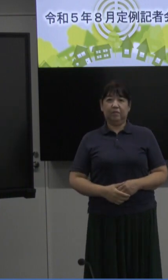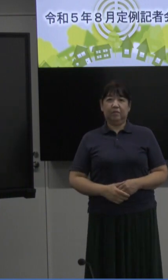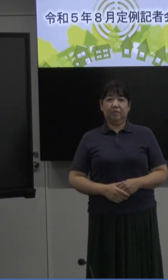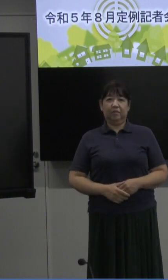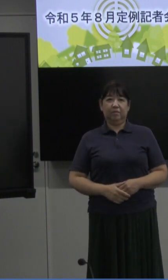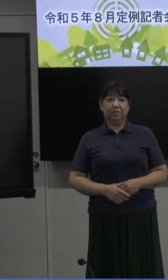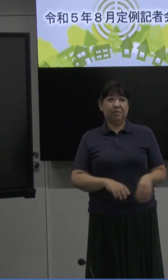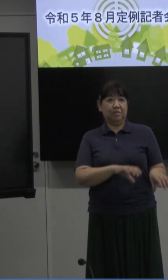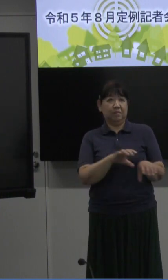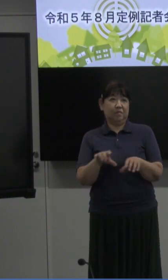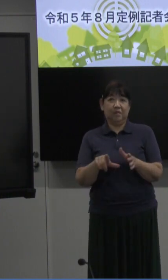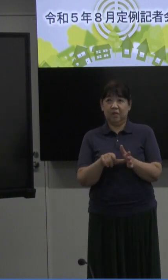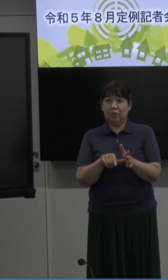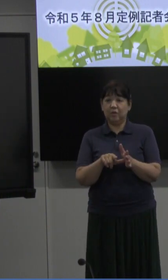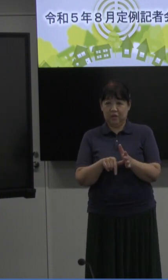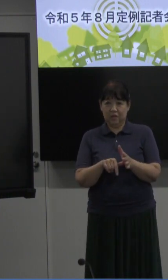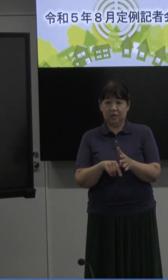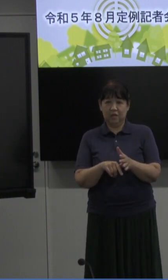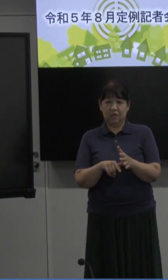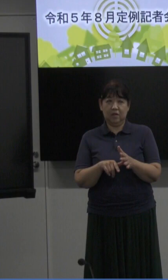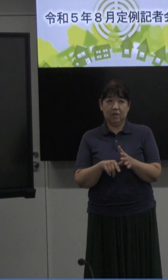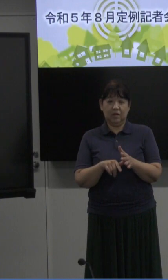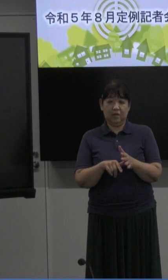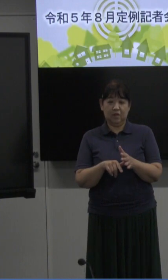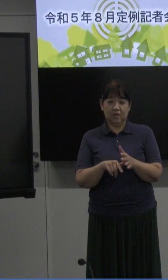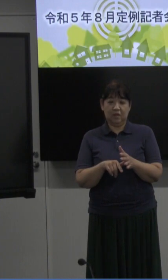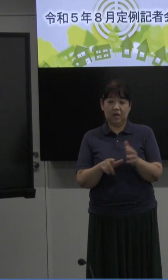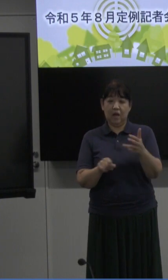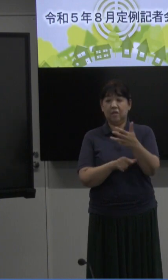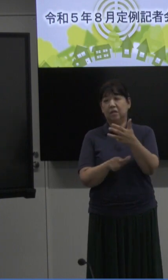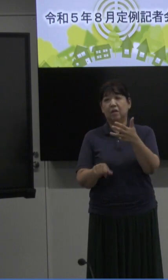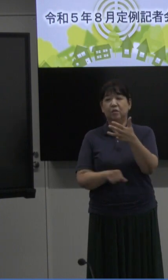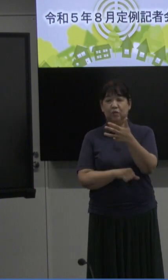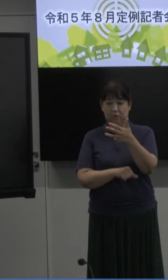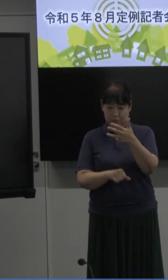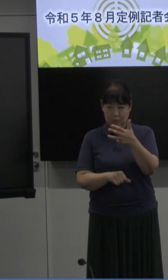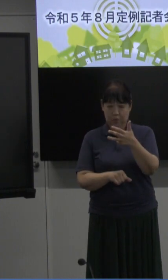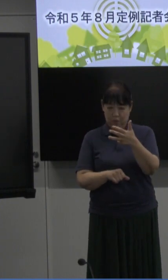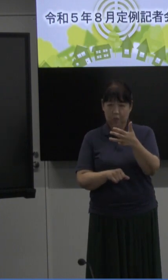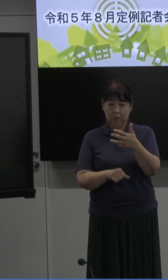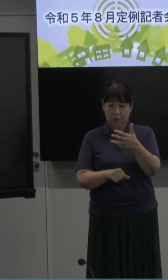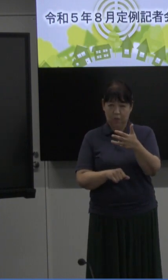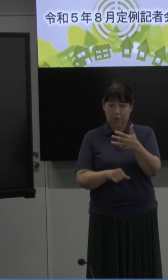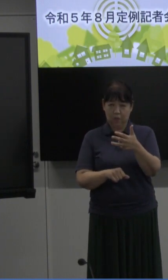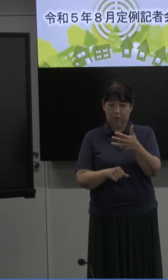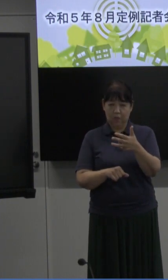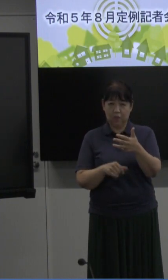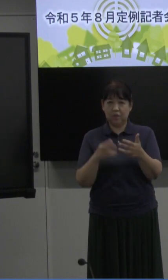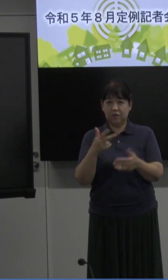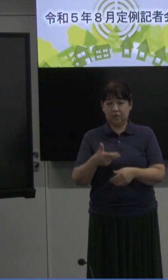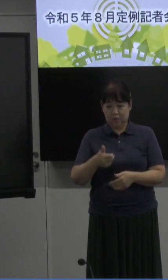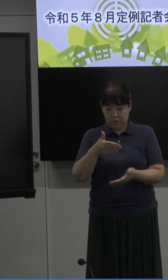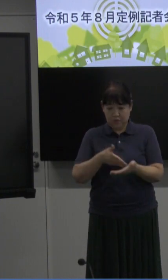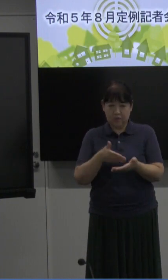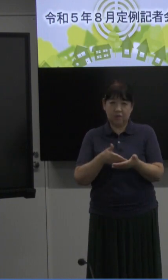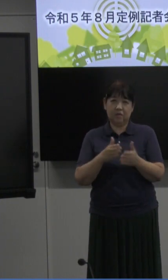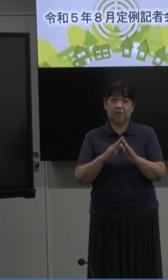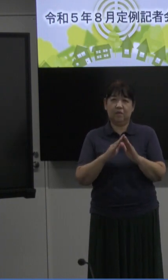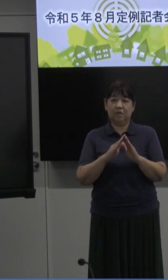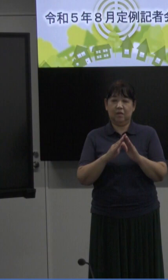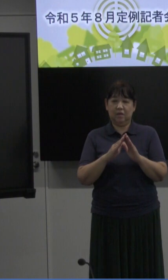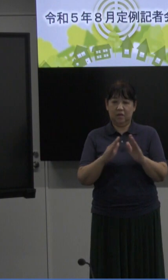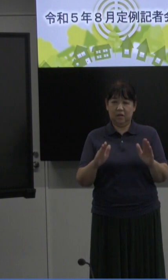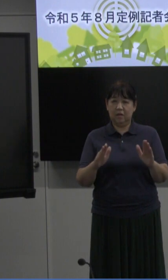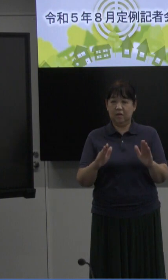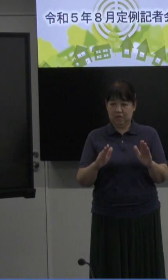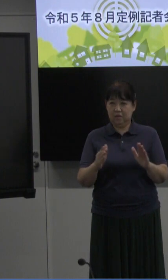大変お忙しい中にですね、8月の定例記者会見にお集まりいただきまして誠にありがとうございます。それでは先